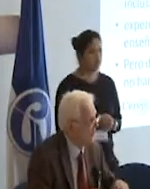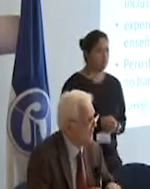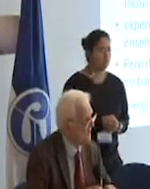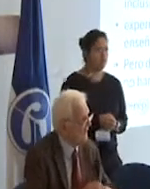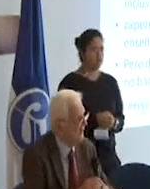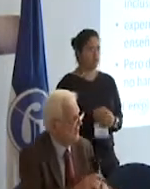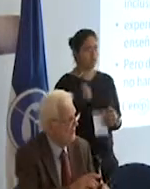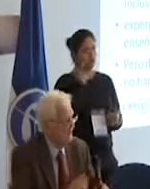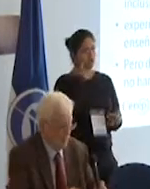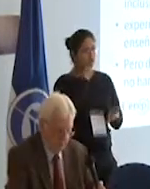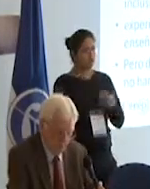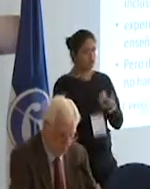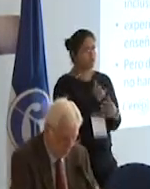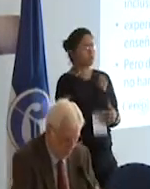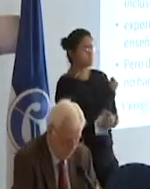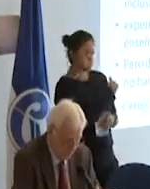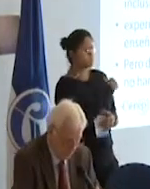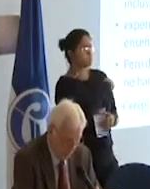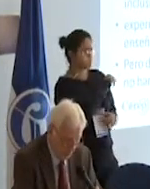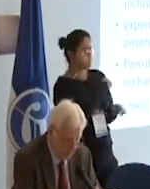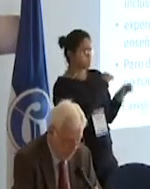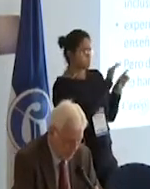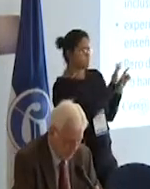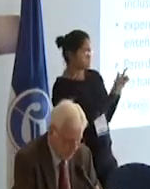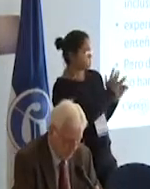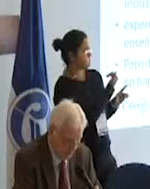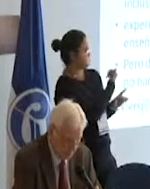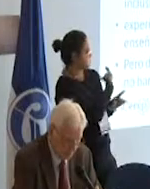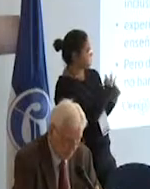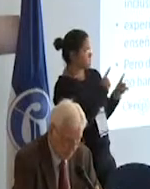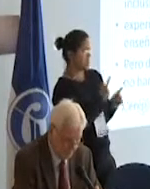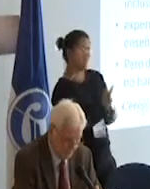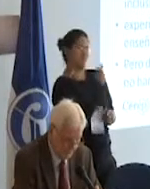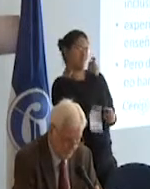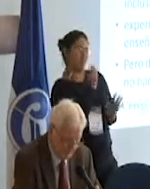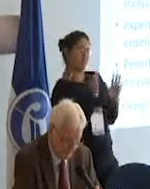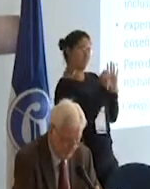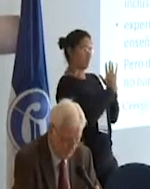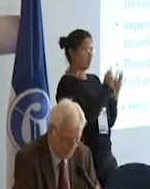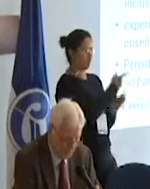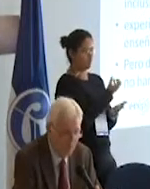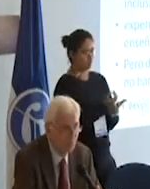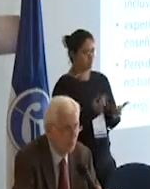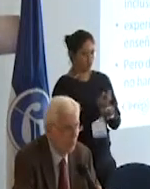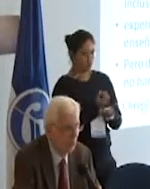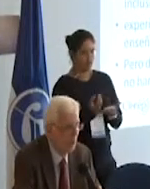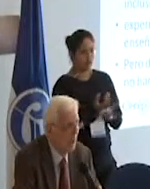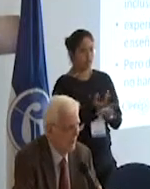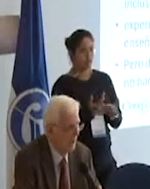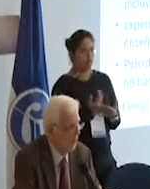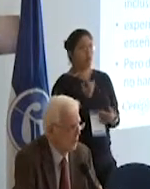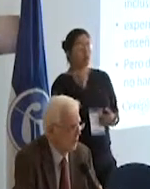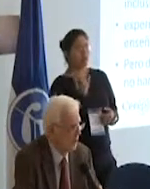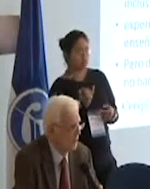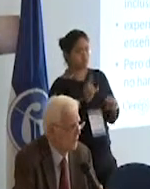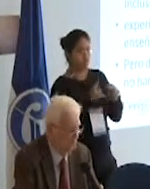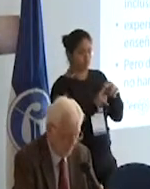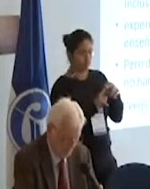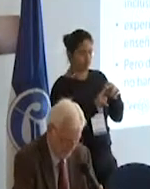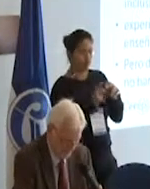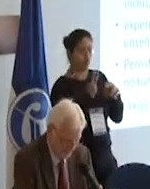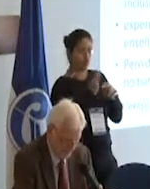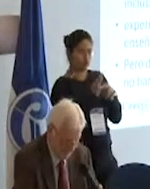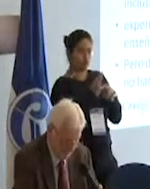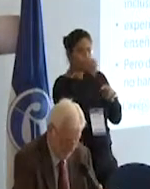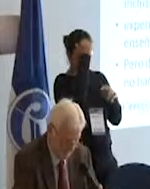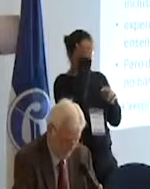Creo que tengo un gráfico, pero no lo puse en las diapositivas. Hay dos estudiantes de historia, dos docentes de historia y